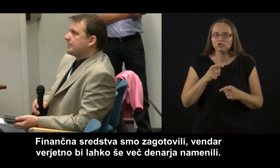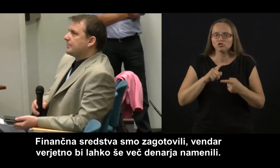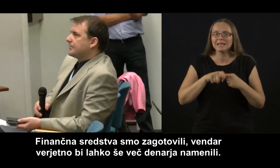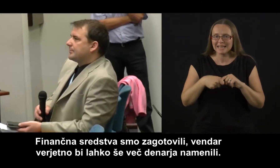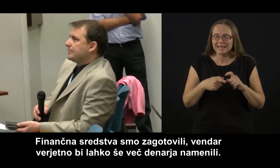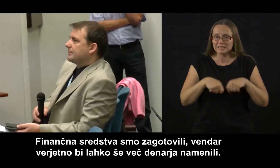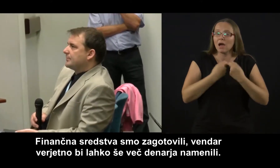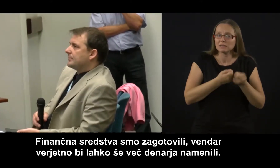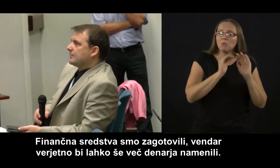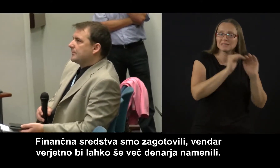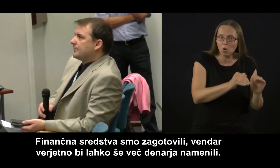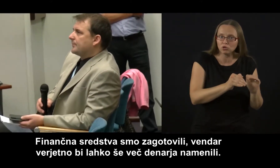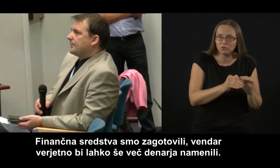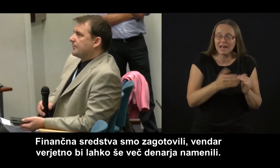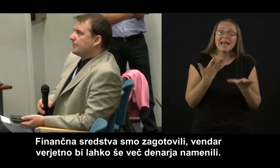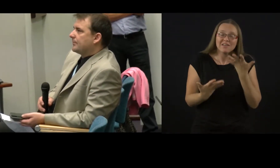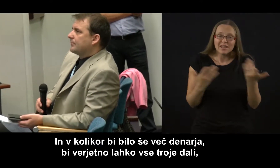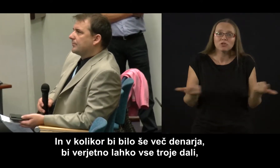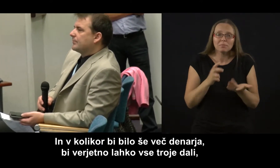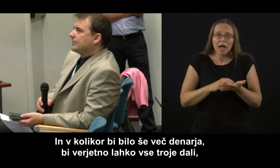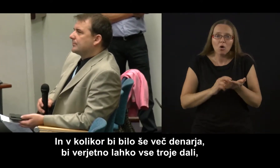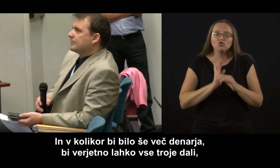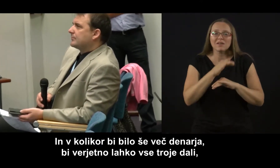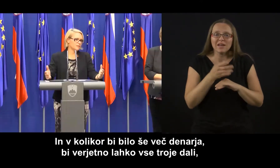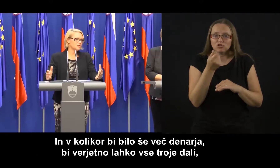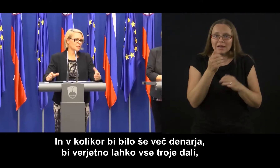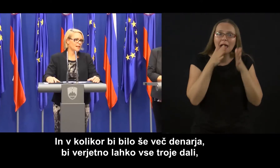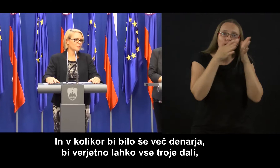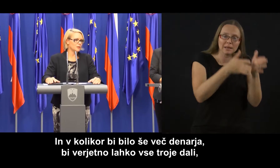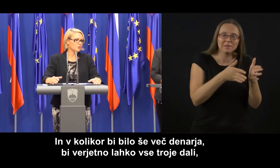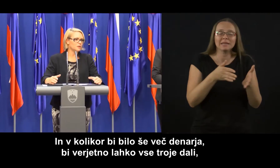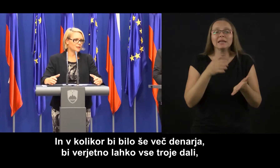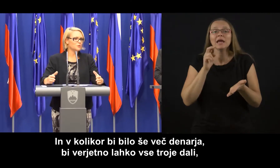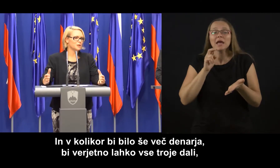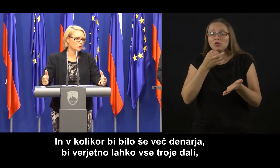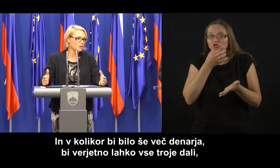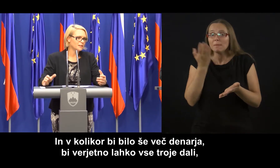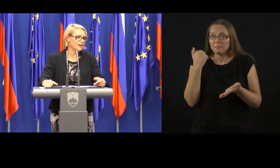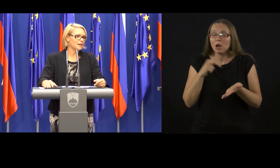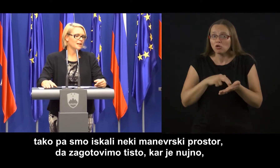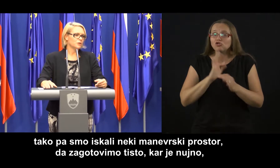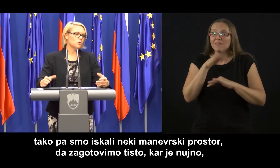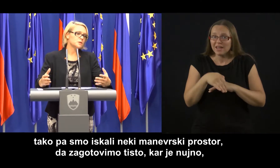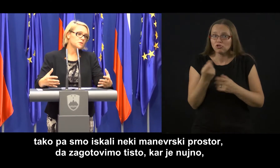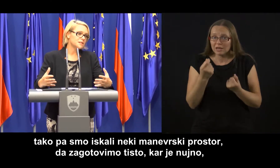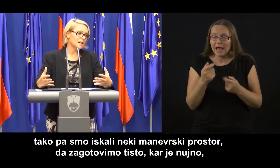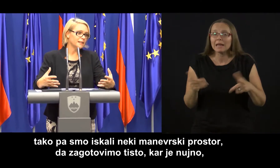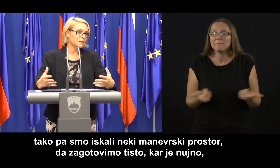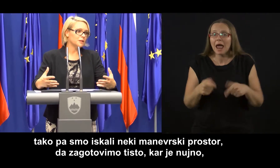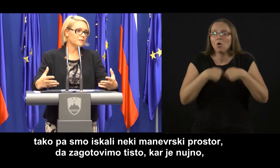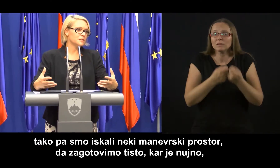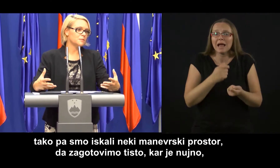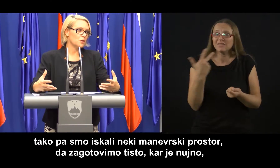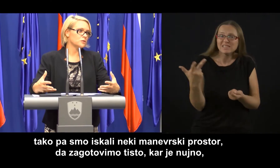zagotovili, vendar verjetno bi lahko še več denarja namenili. In kolikor bi bilo še več denarja, bi lahko verjetno vse troje dal. Tako pa smo iskali